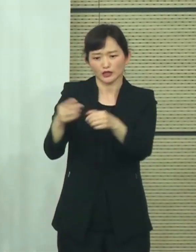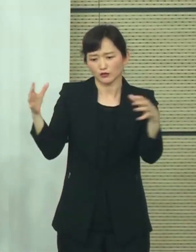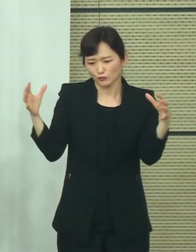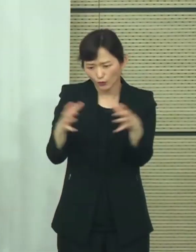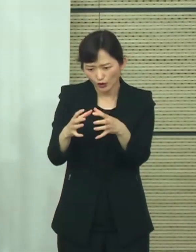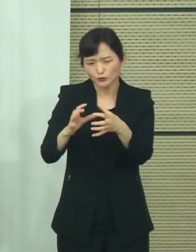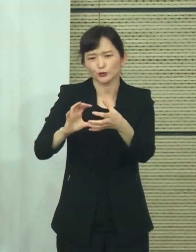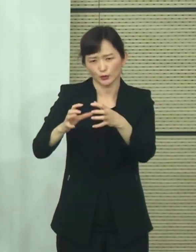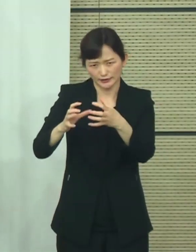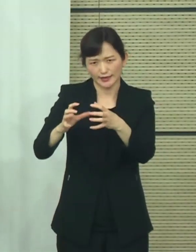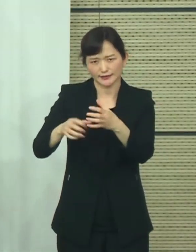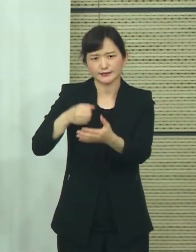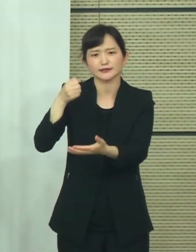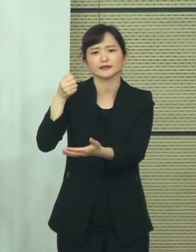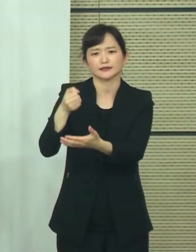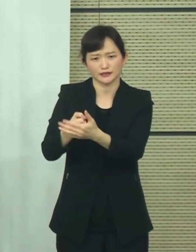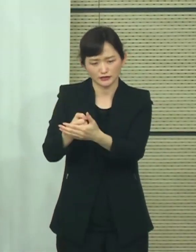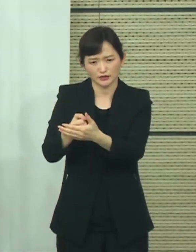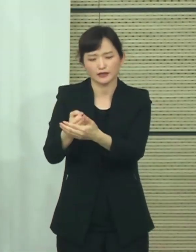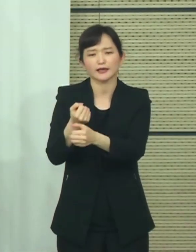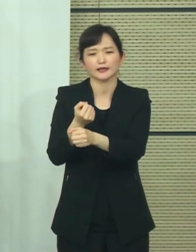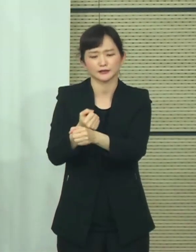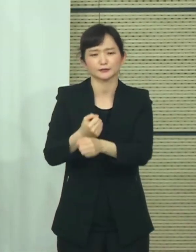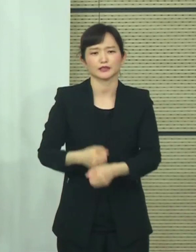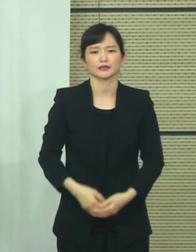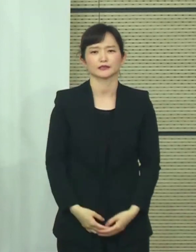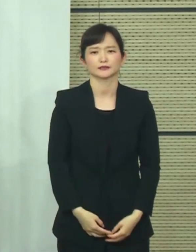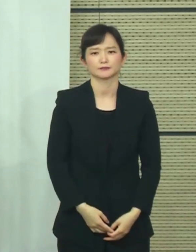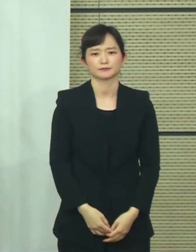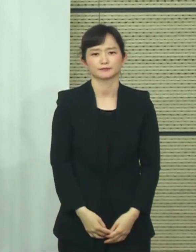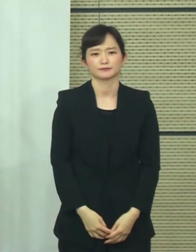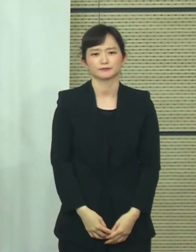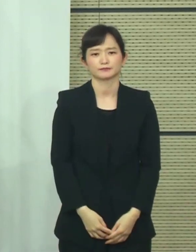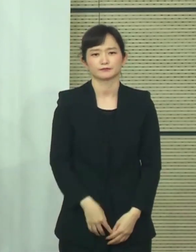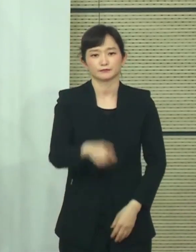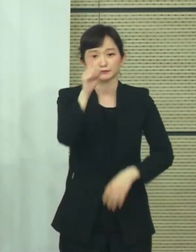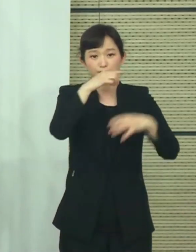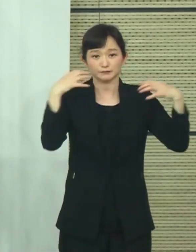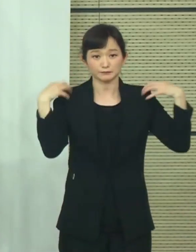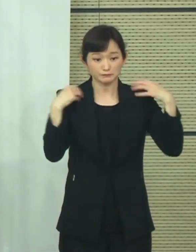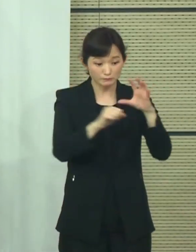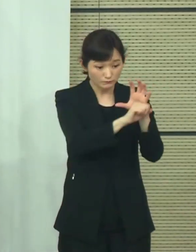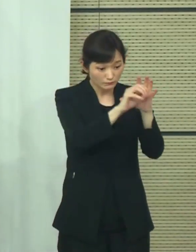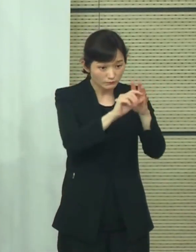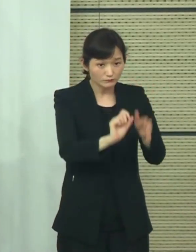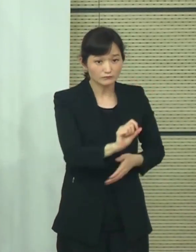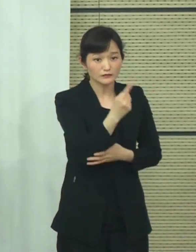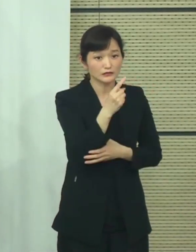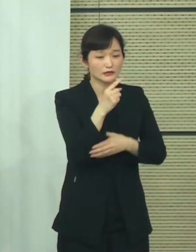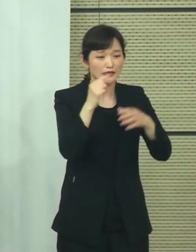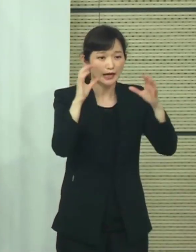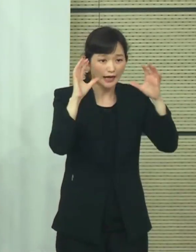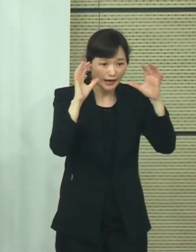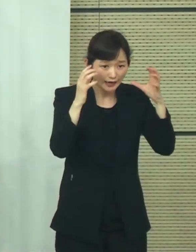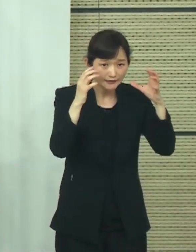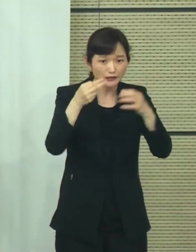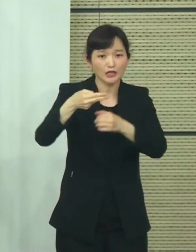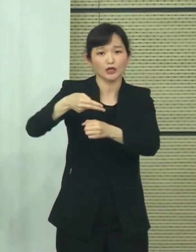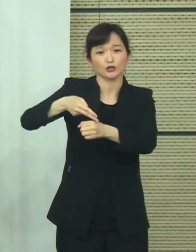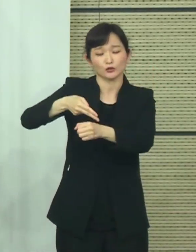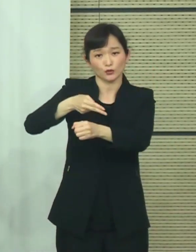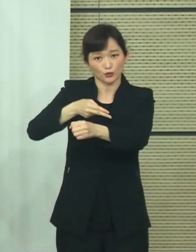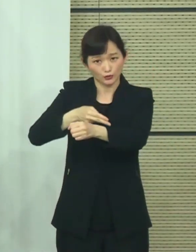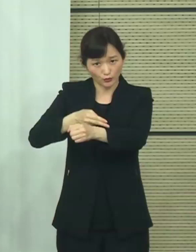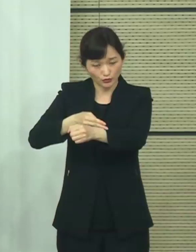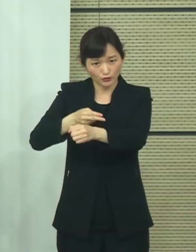논의하여 결정하도록 하였습니다 정부는 코론 알구 로부터 우리의 아이들과 보육 교직원들의